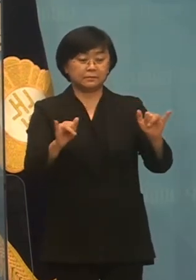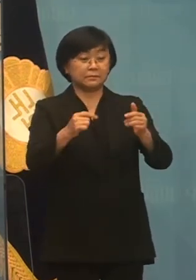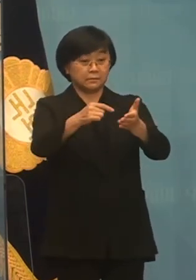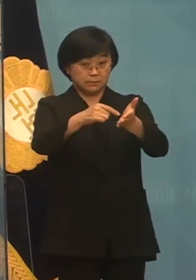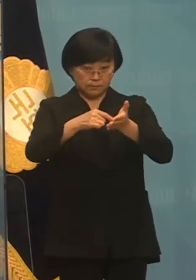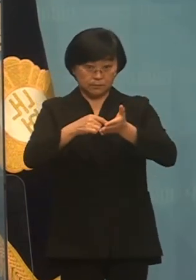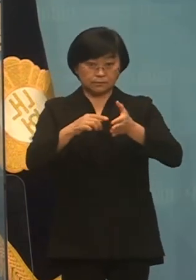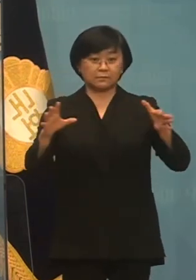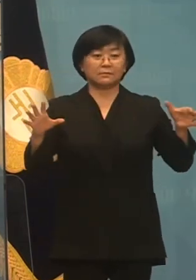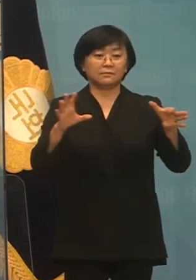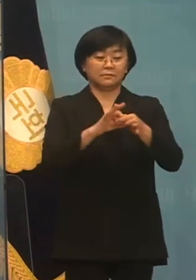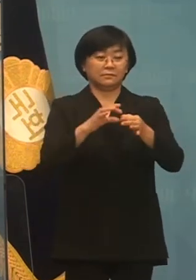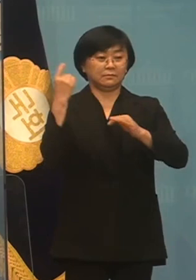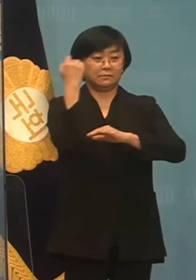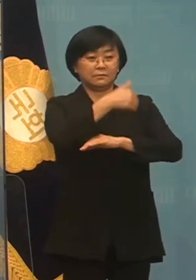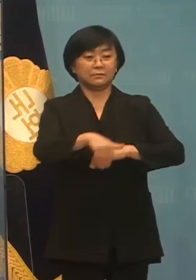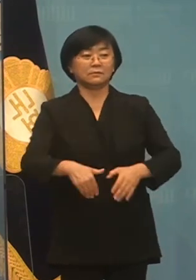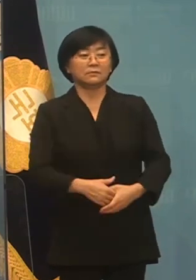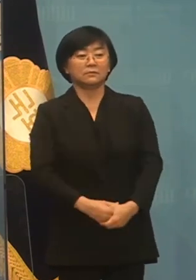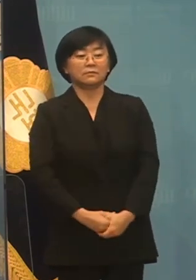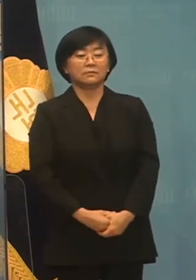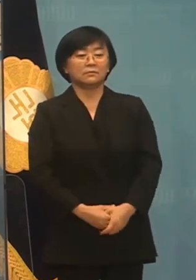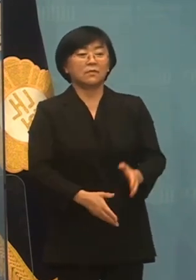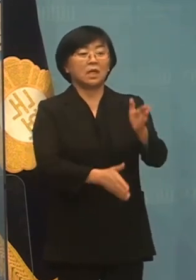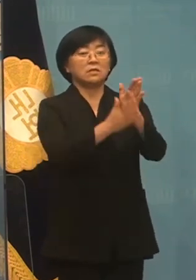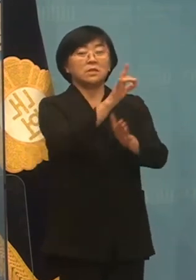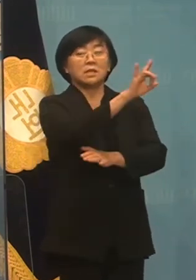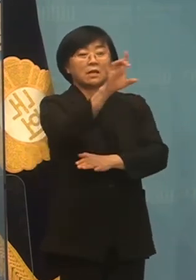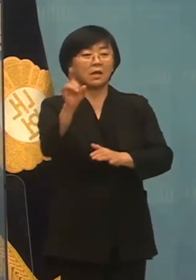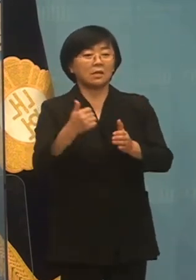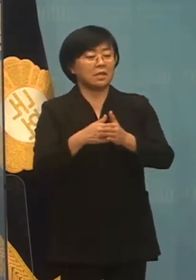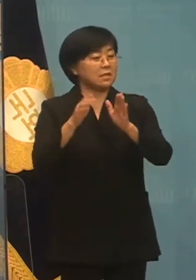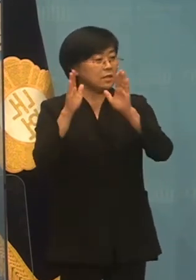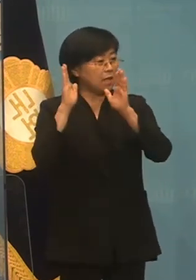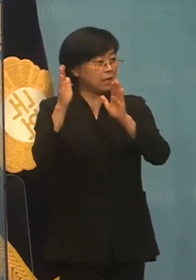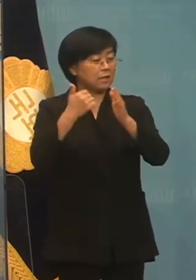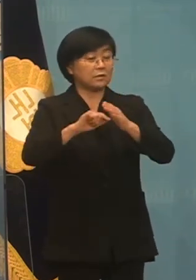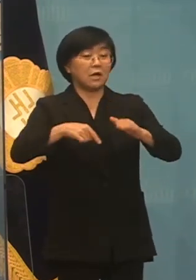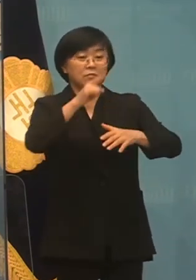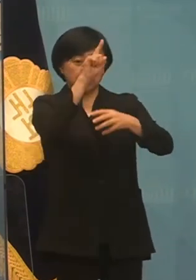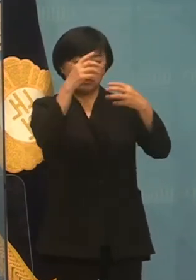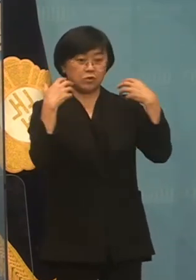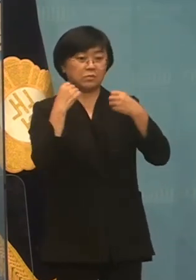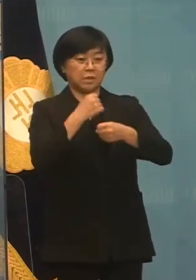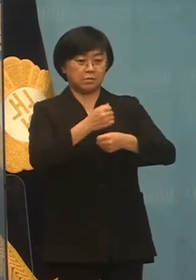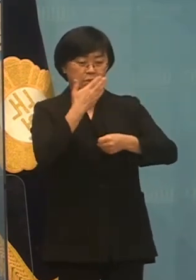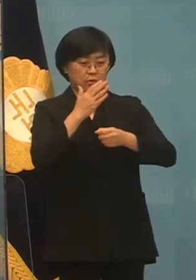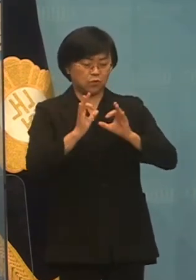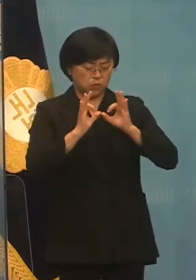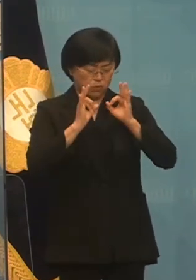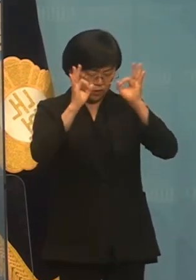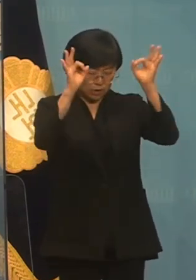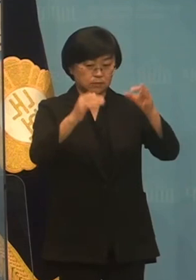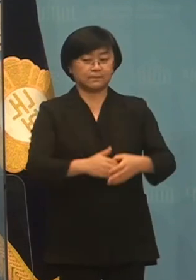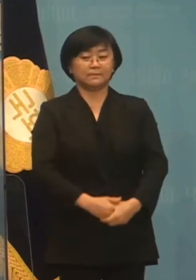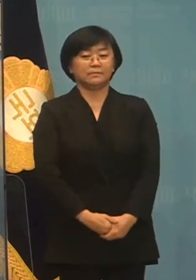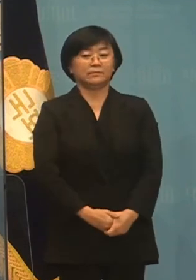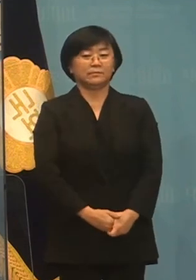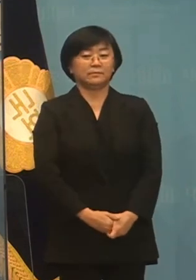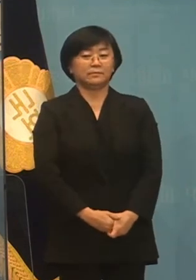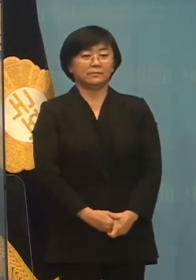신청 링크로 받을 예정입니다. 시민 한 분 한 분의 이야기로부터 다음 정부를 만들 수 있도록 최선을 다하도록